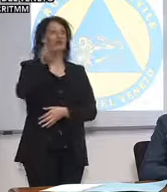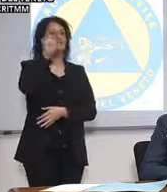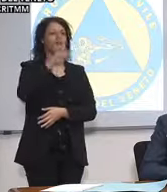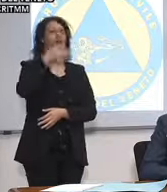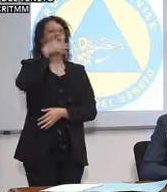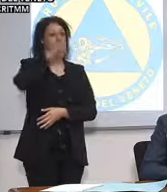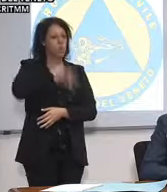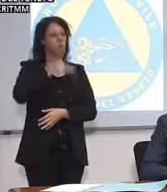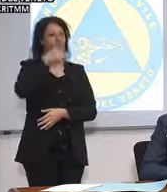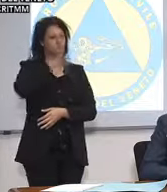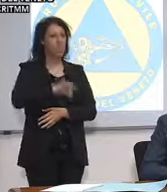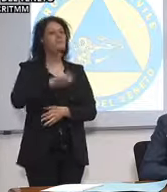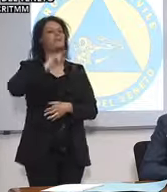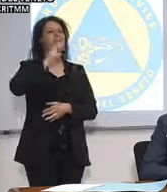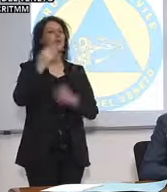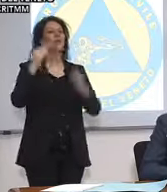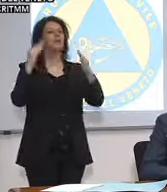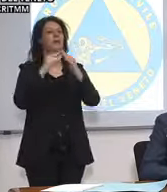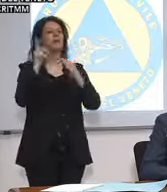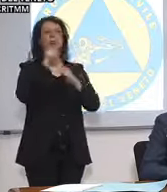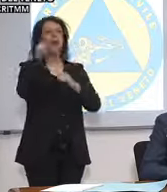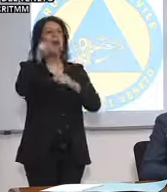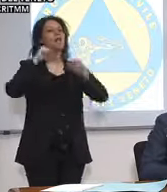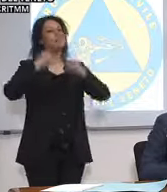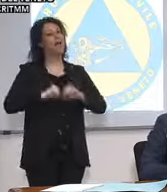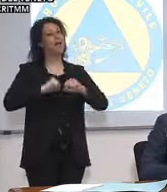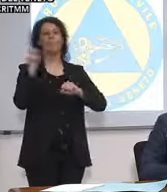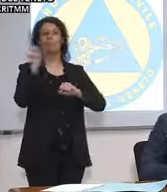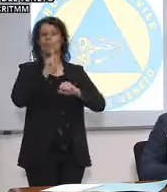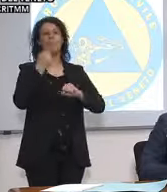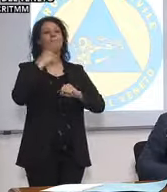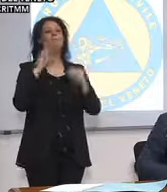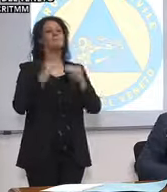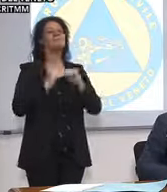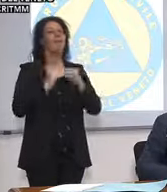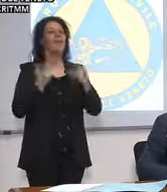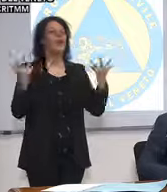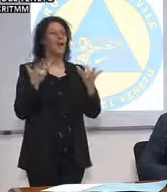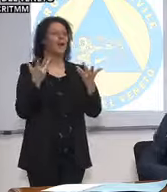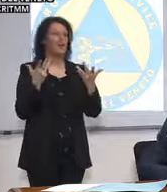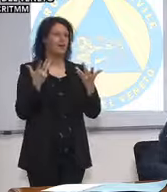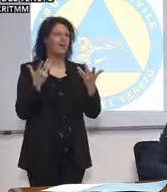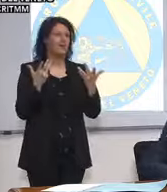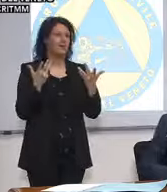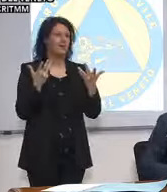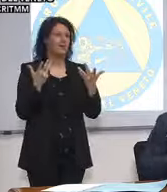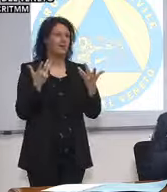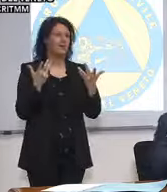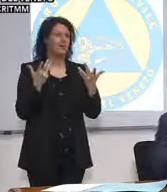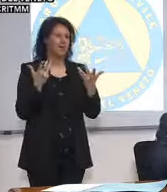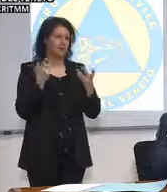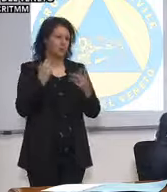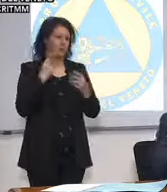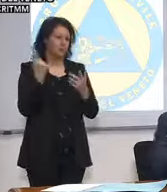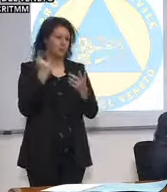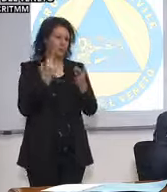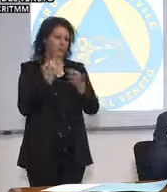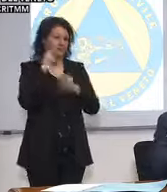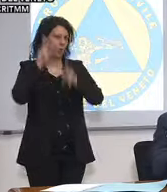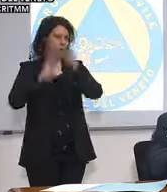seconda abitazione, non per andarsi a dimorare, ma per fare ovviamente quello che dovrebbe fare buon padre di famiglia,